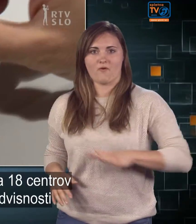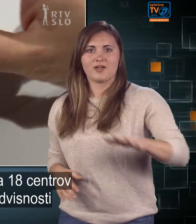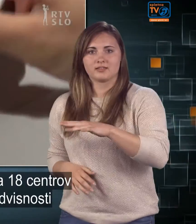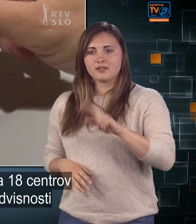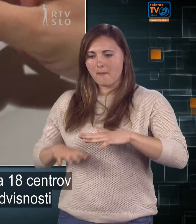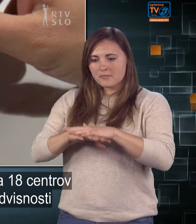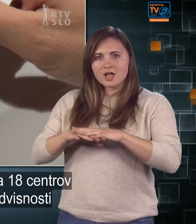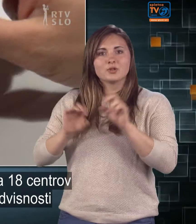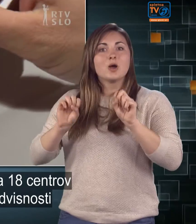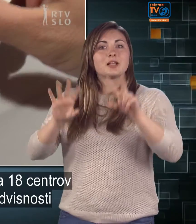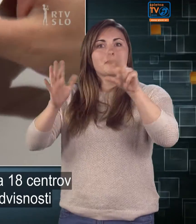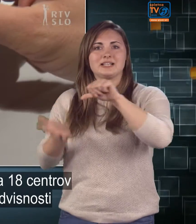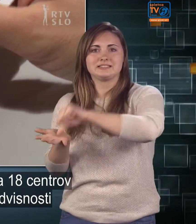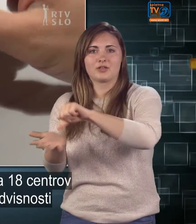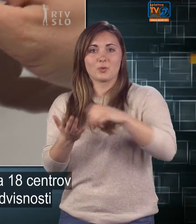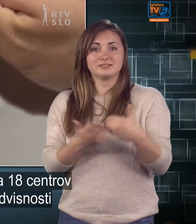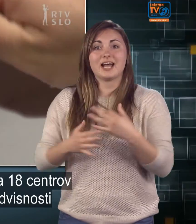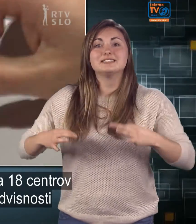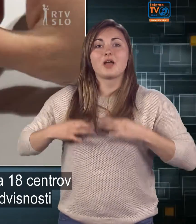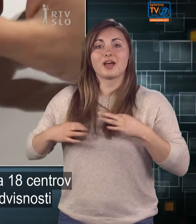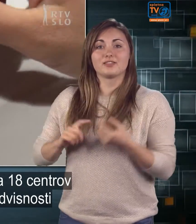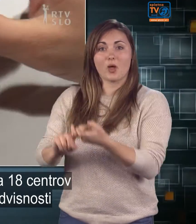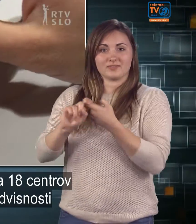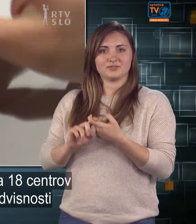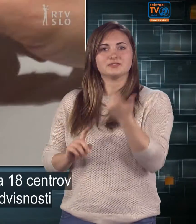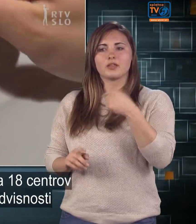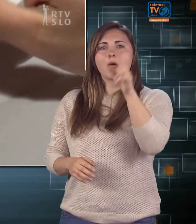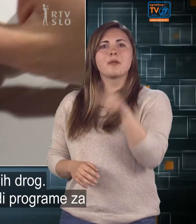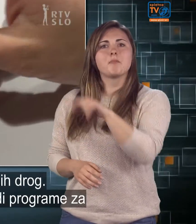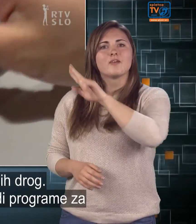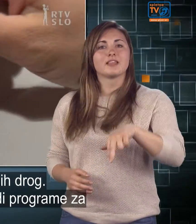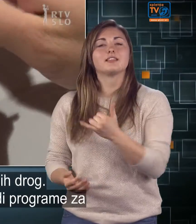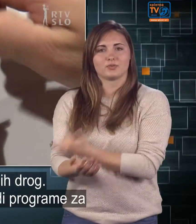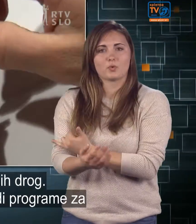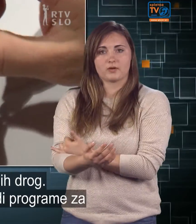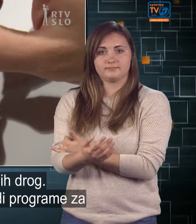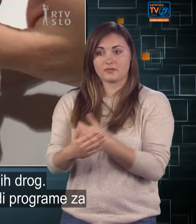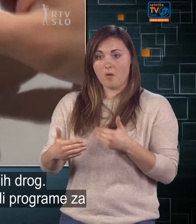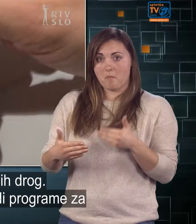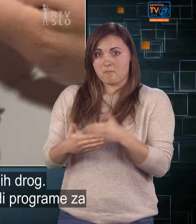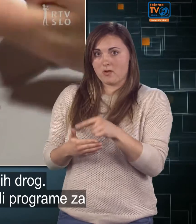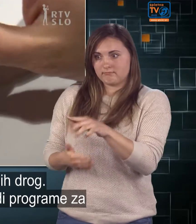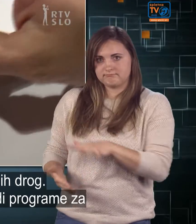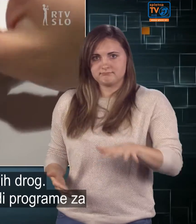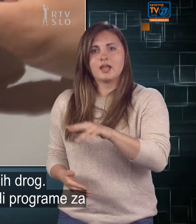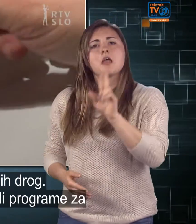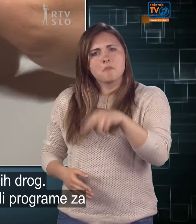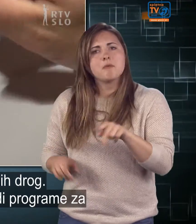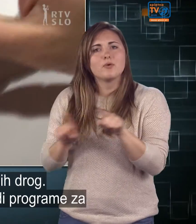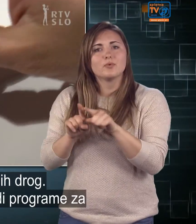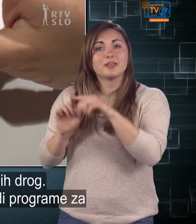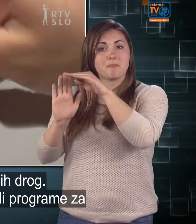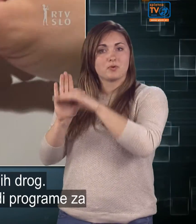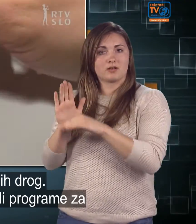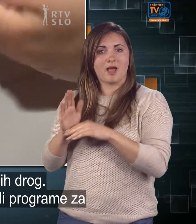V Sloveniji je mreža 18 centrov za zdravljenje odvisnosti od prepovedanih drog. Poleg tega imamo tudi programe